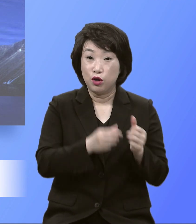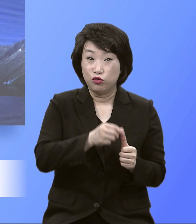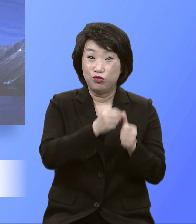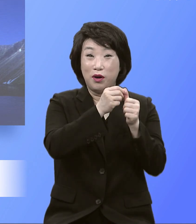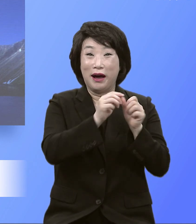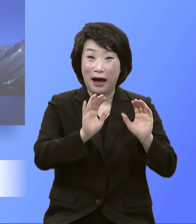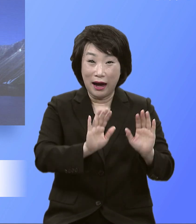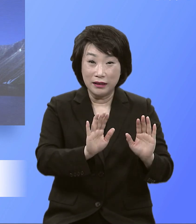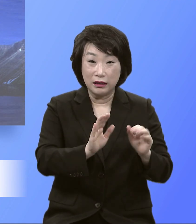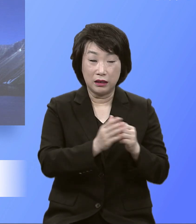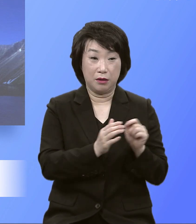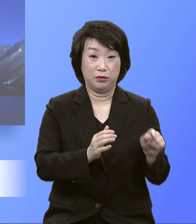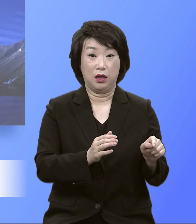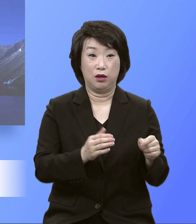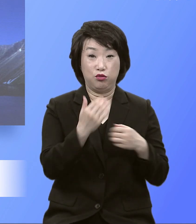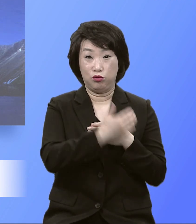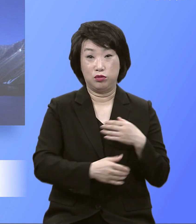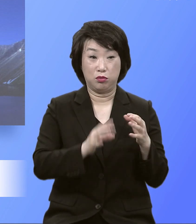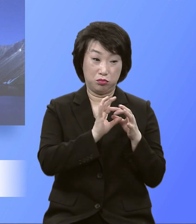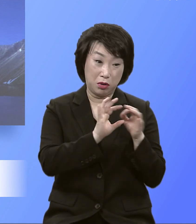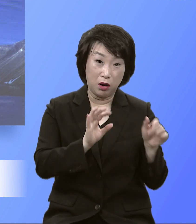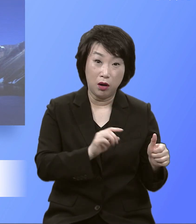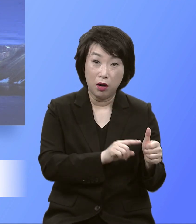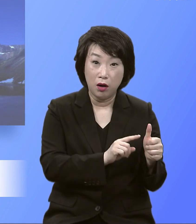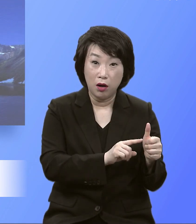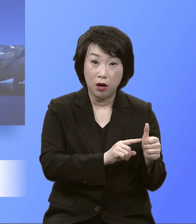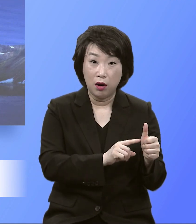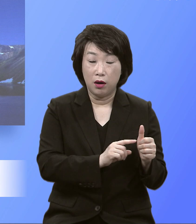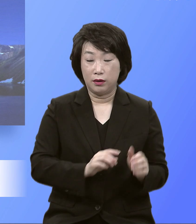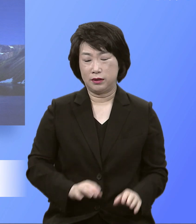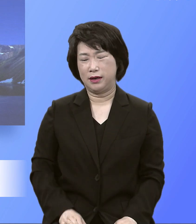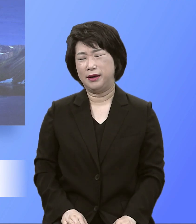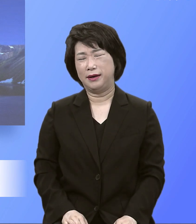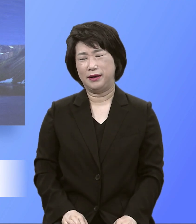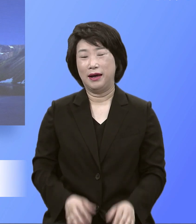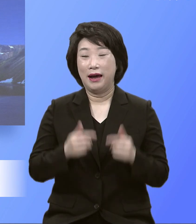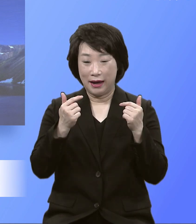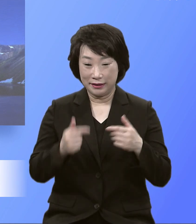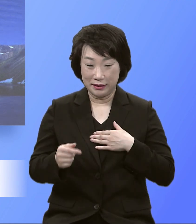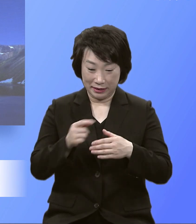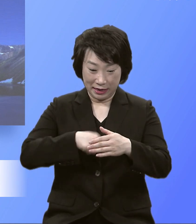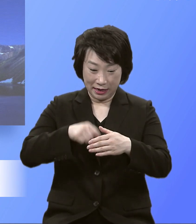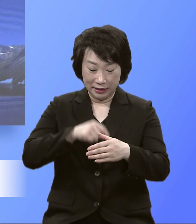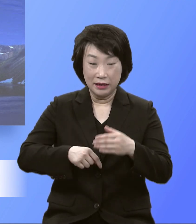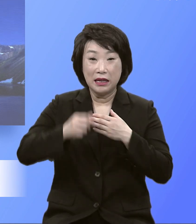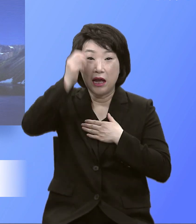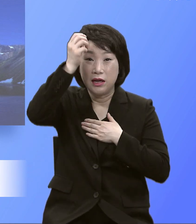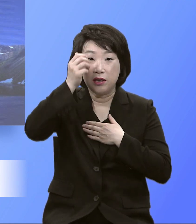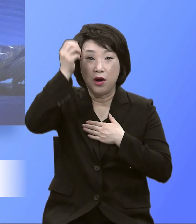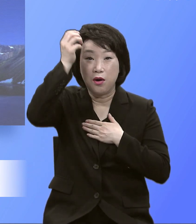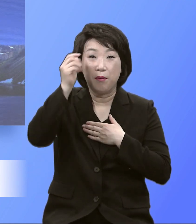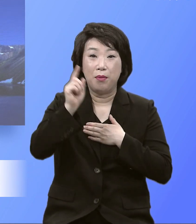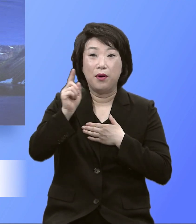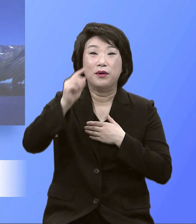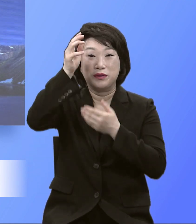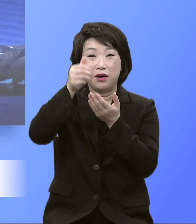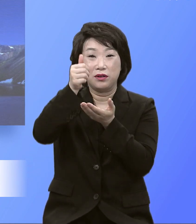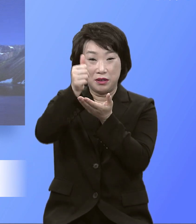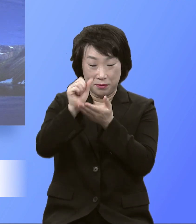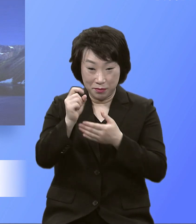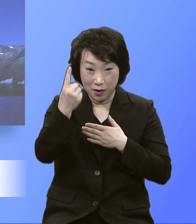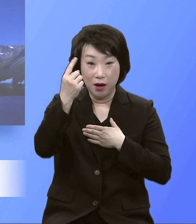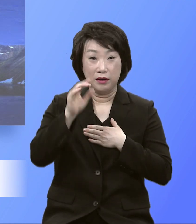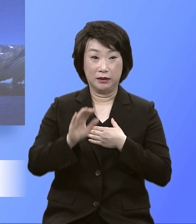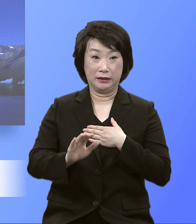일 아니니까요. 그래서 항상 내 속에서 내 영은 성령으로